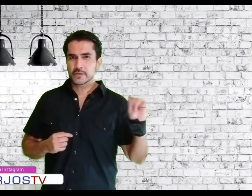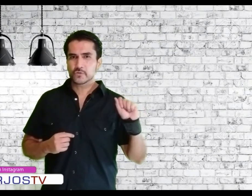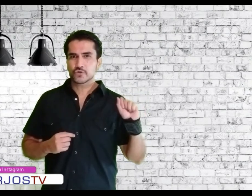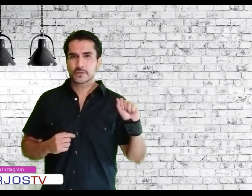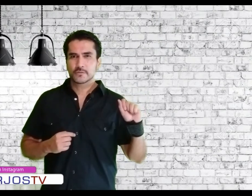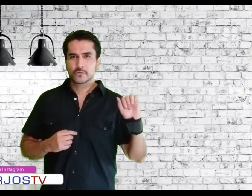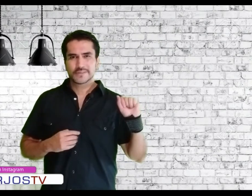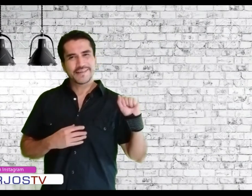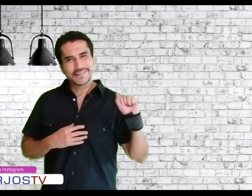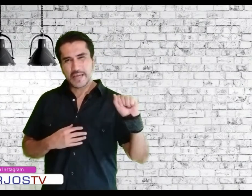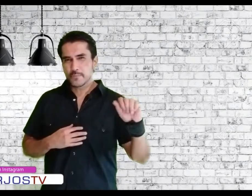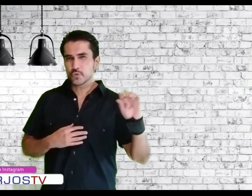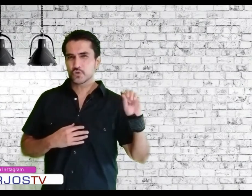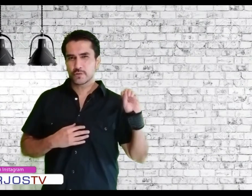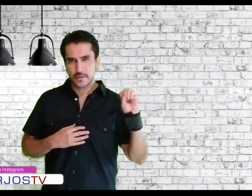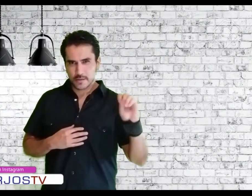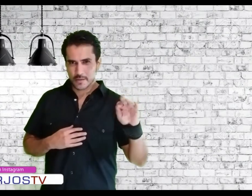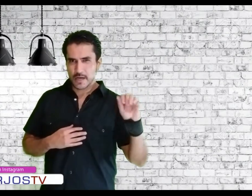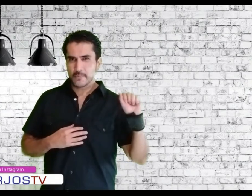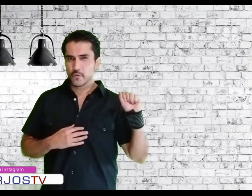movimientos, tendemos a mover